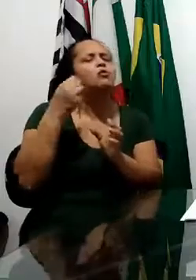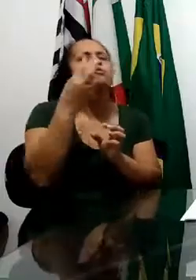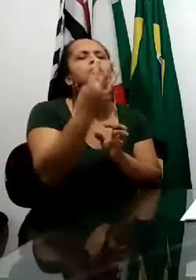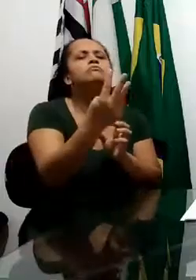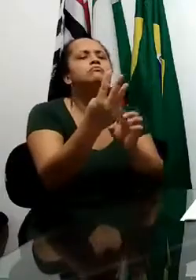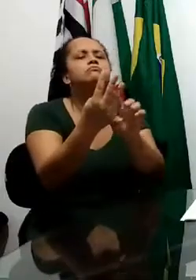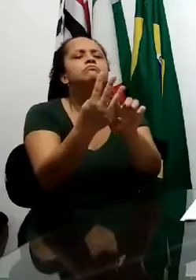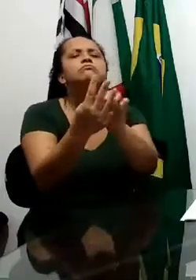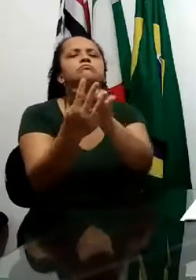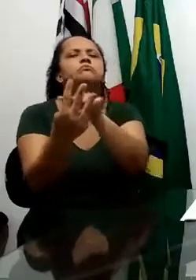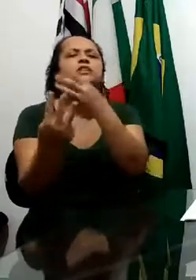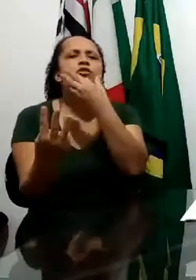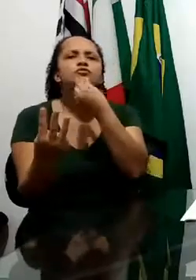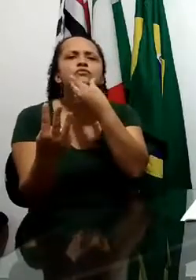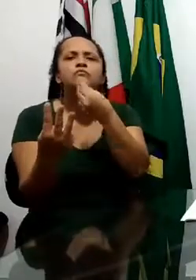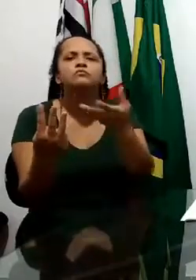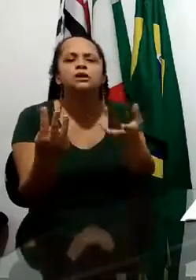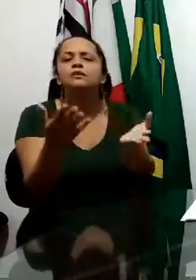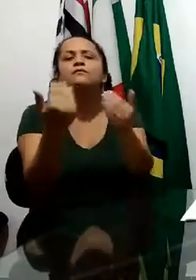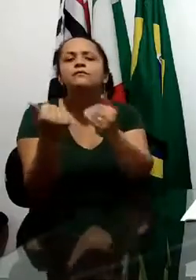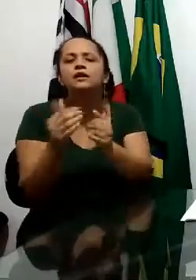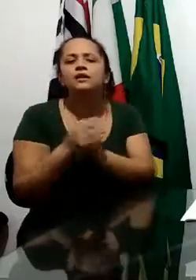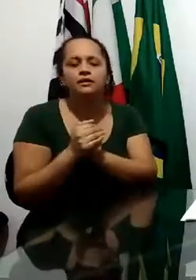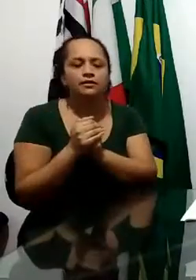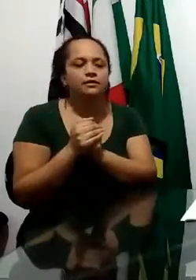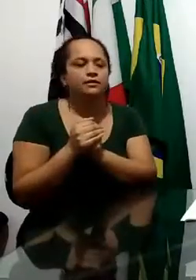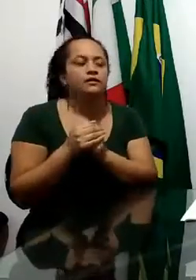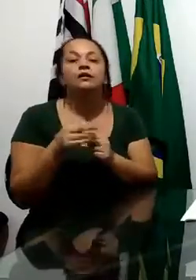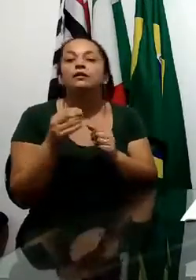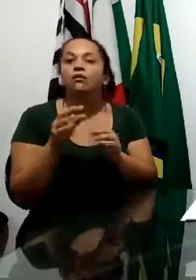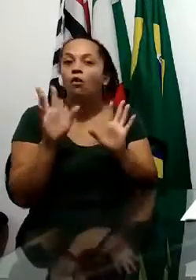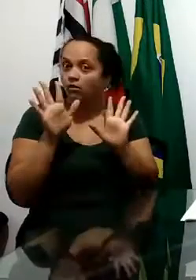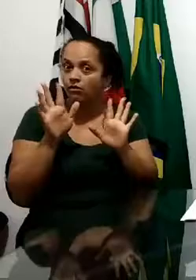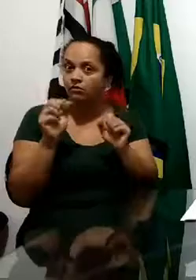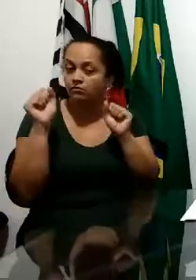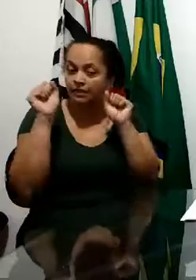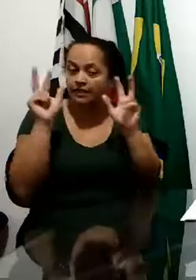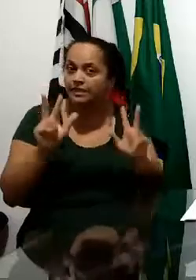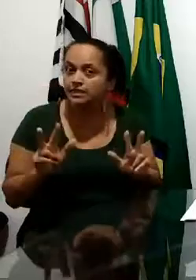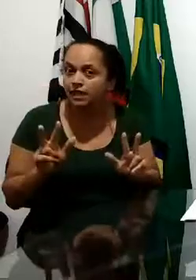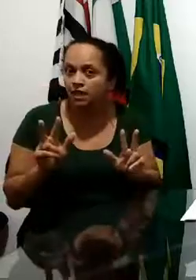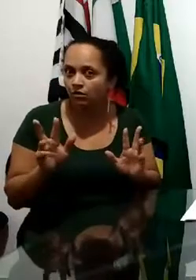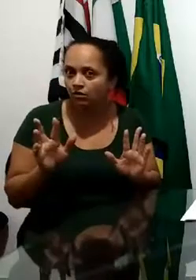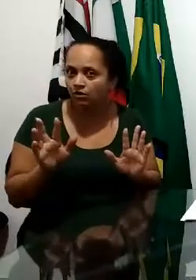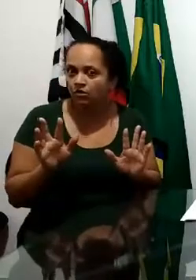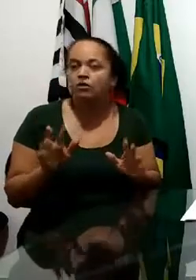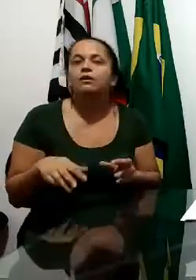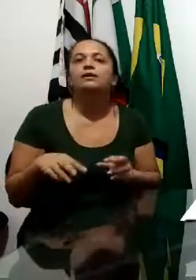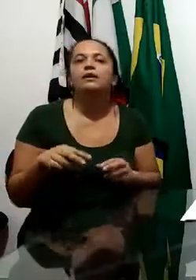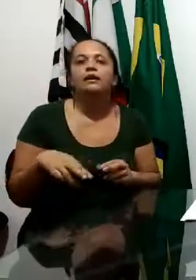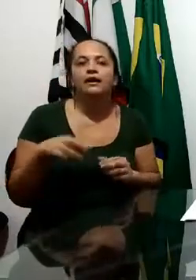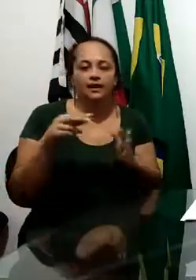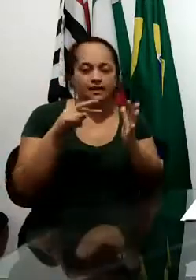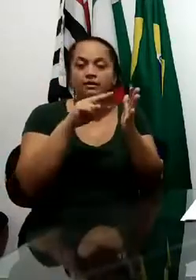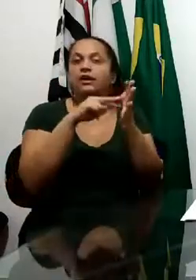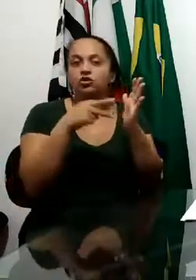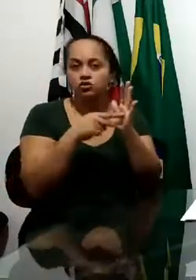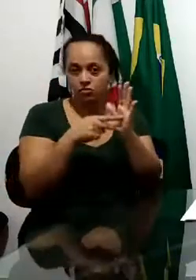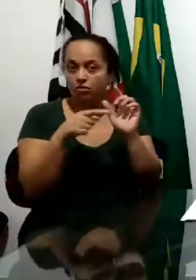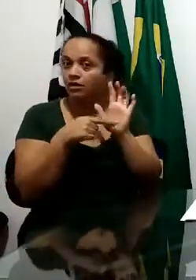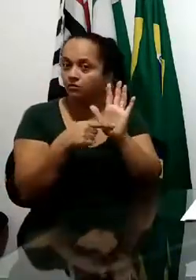né? Que assim como esse Senhor da parábola aqui chamou os seus servos para prestar conta a respeito